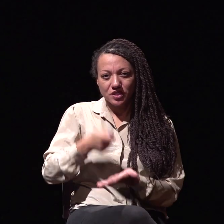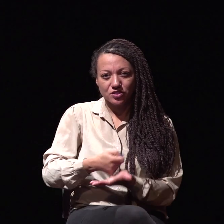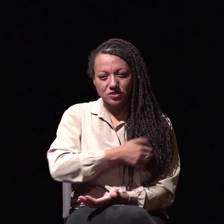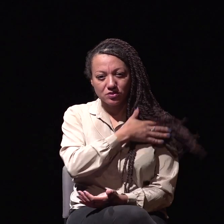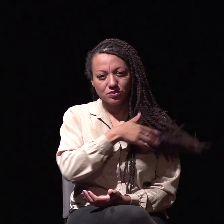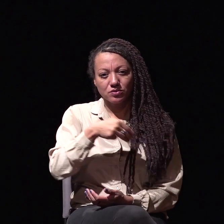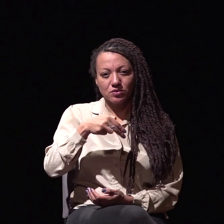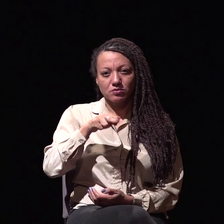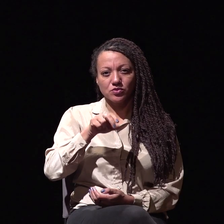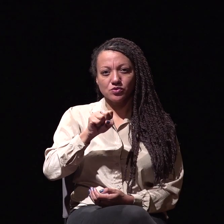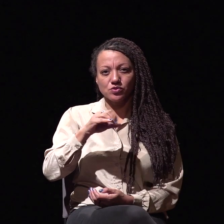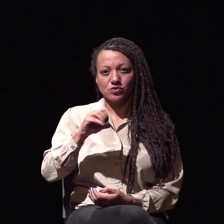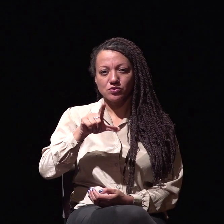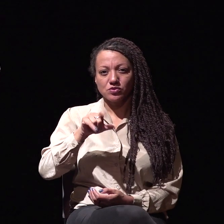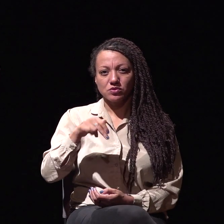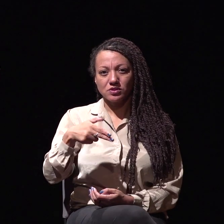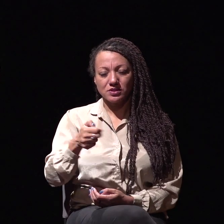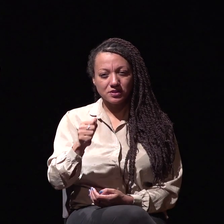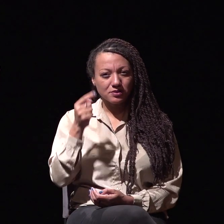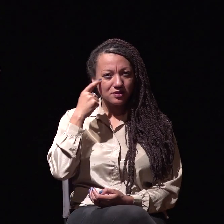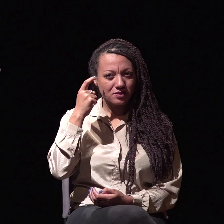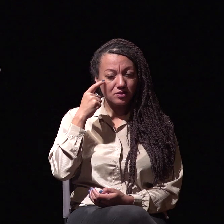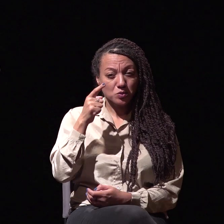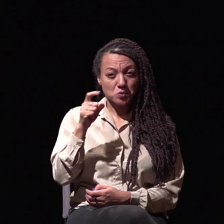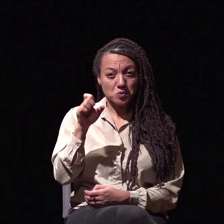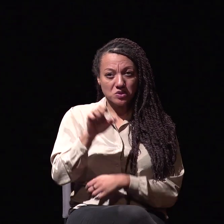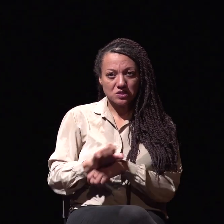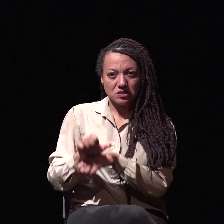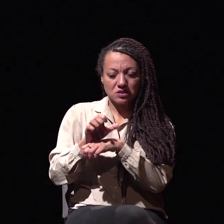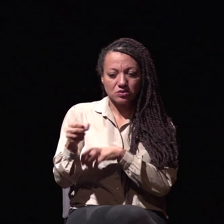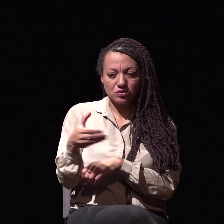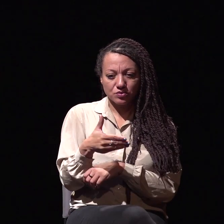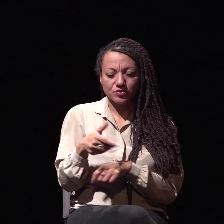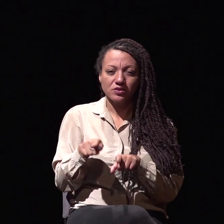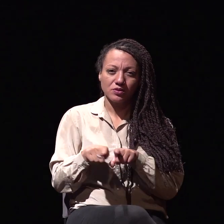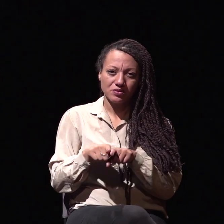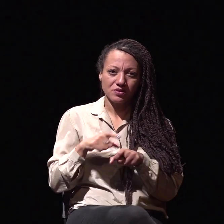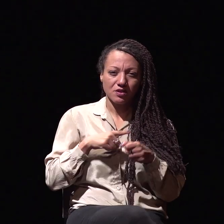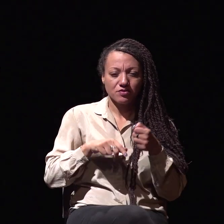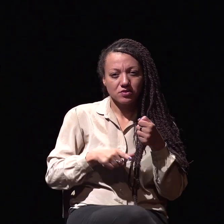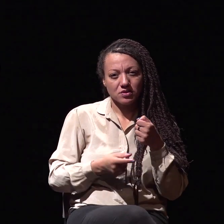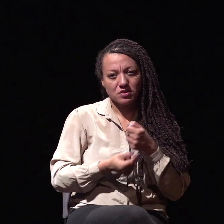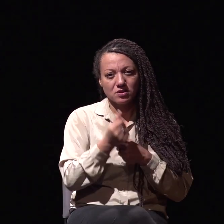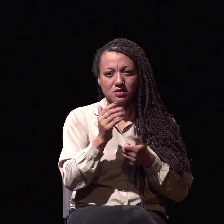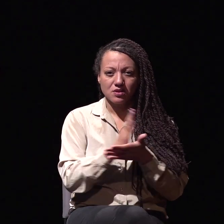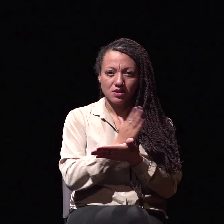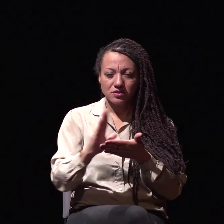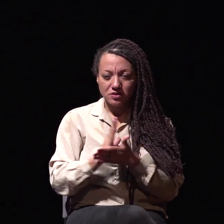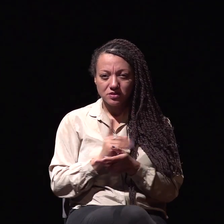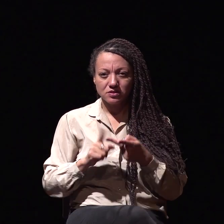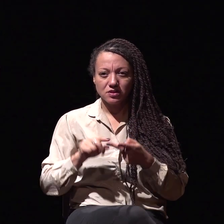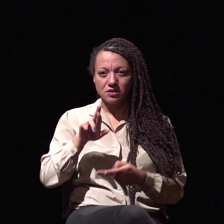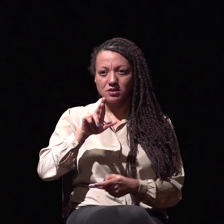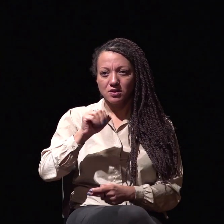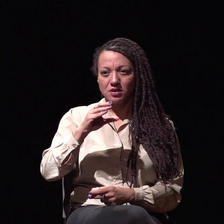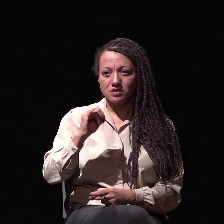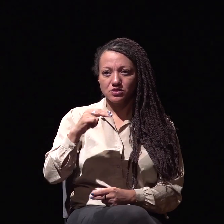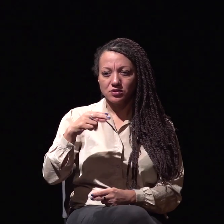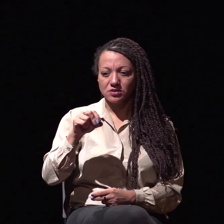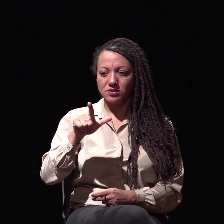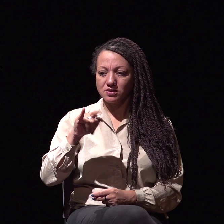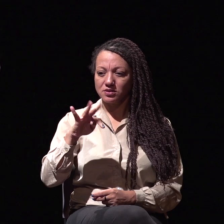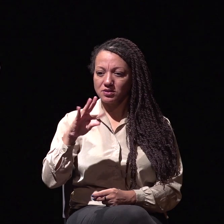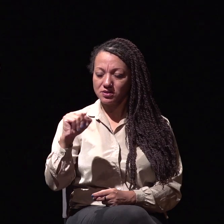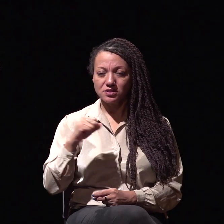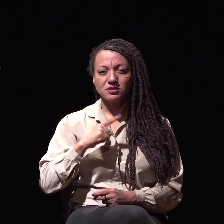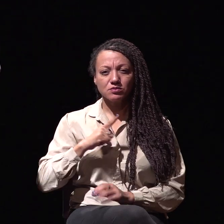que representasse o Estado Novo. As disputas entre arquitetos classistas e racionalistas pautou a discussão sobre a incorporação de